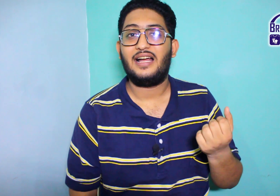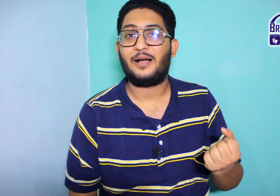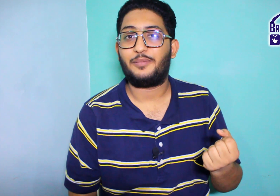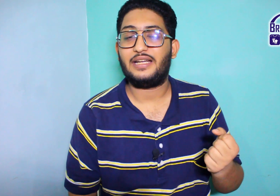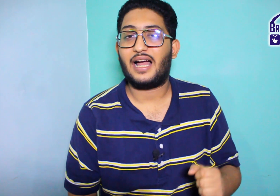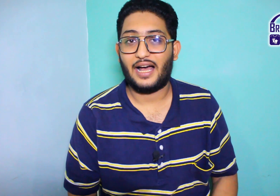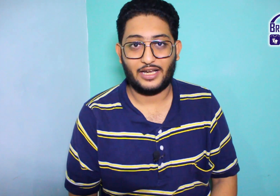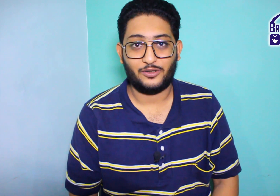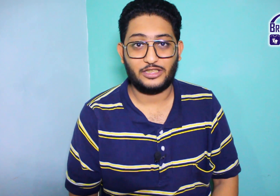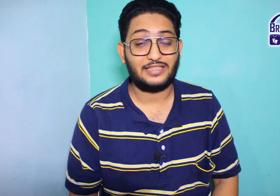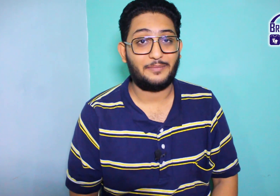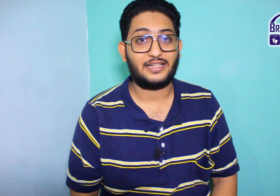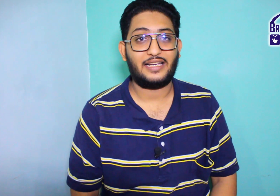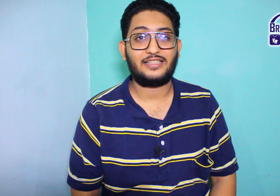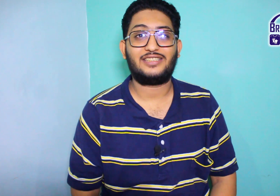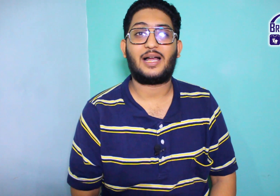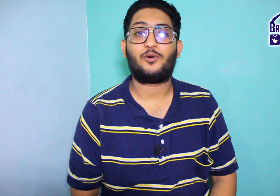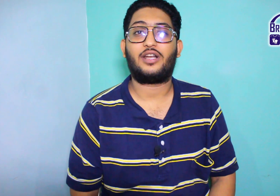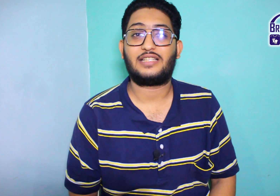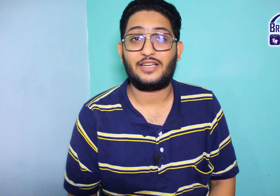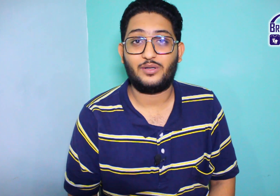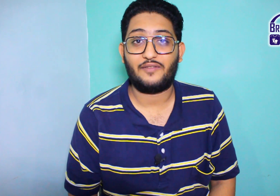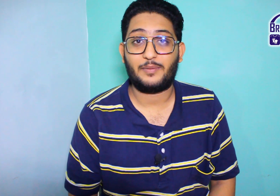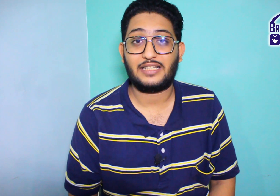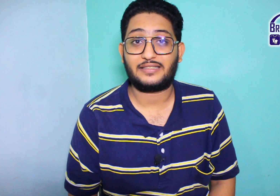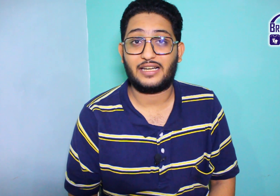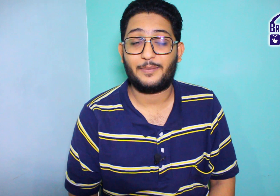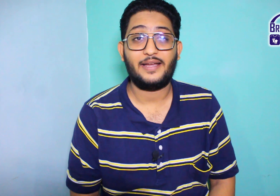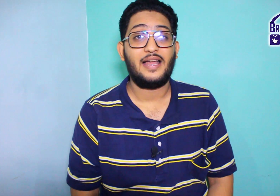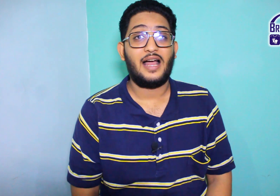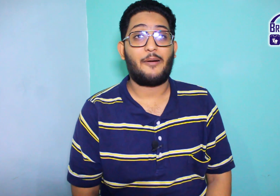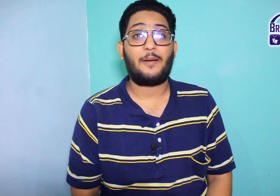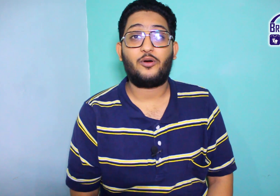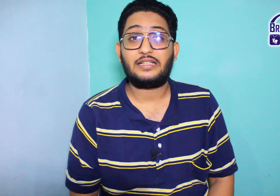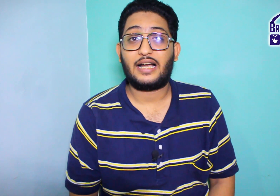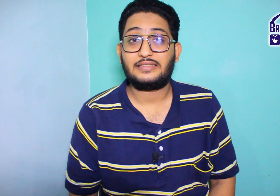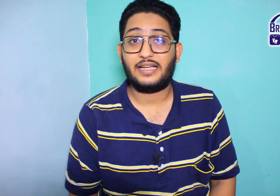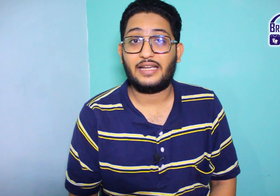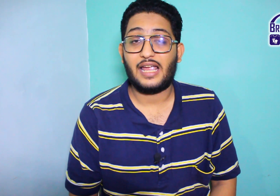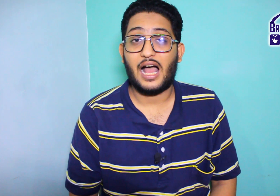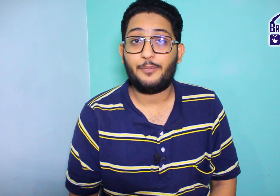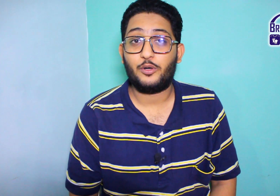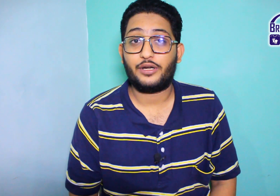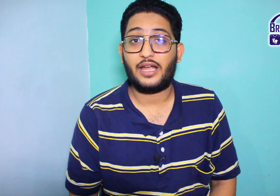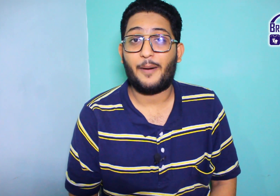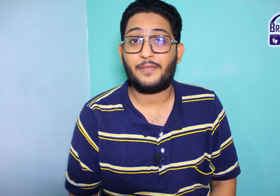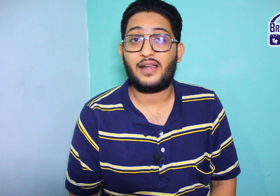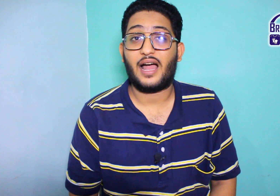कंप्लीट आ रहे हो, तो ये ध्यान में रखिएगा, तो इससे आपको और आसानी होगी अल्फाबेट याद करने में। अब आप लोग का टास्क ये है कि आप लोगों ने अपने नाम